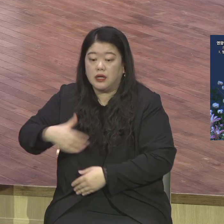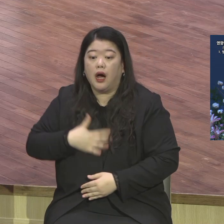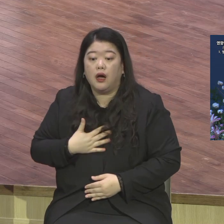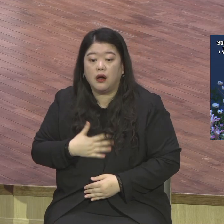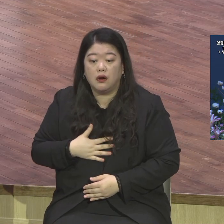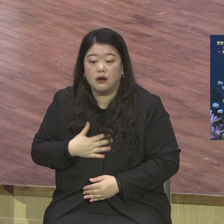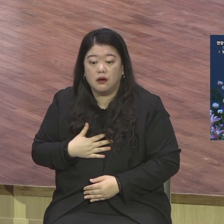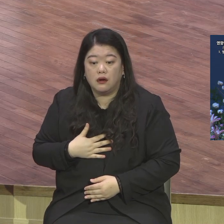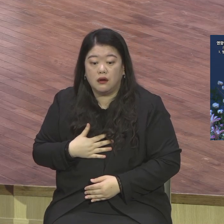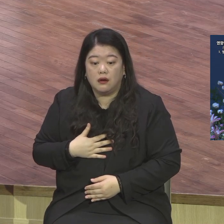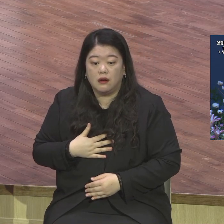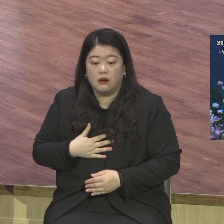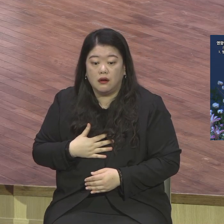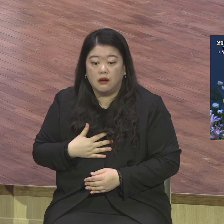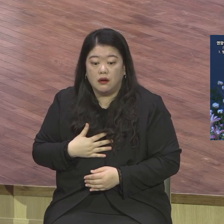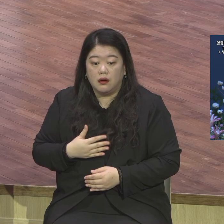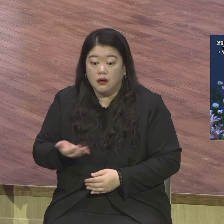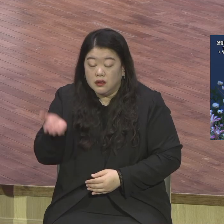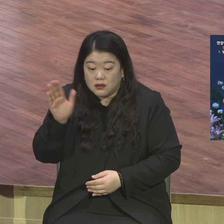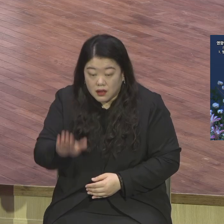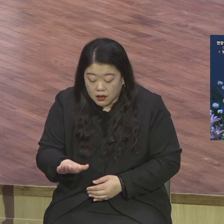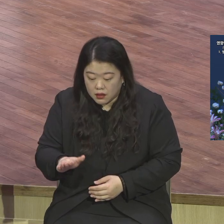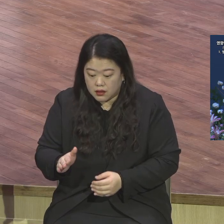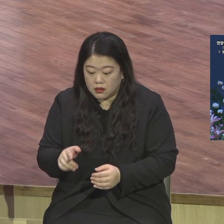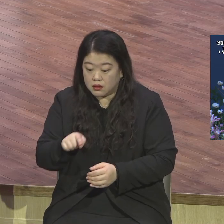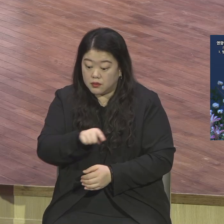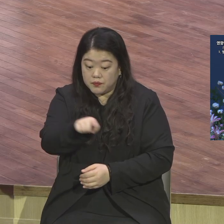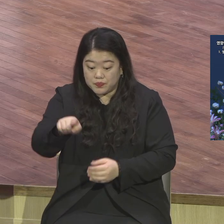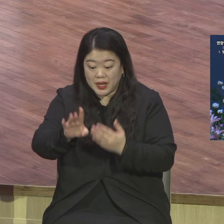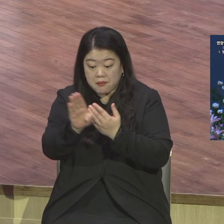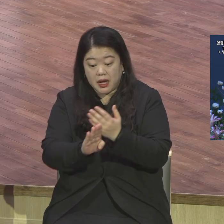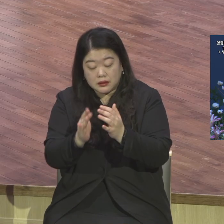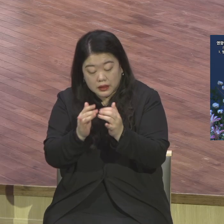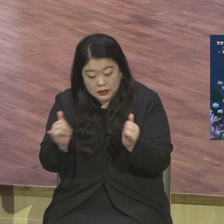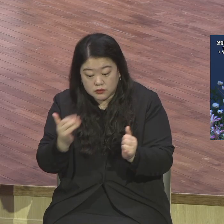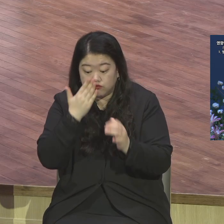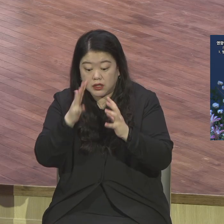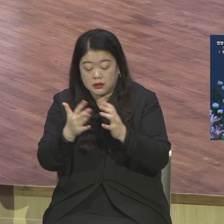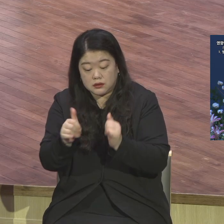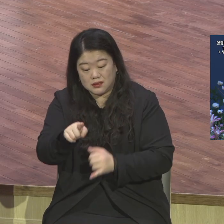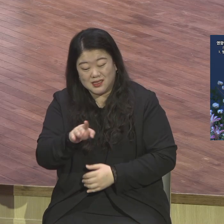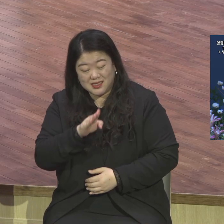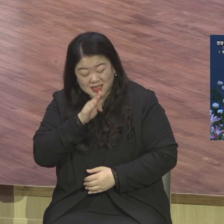고백하는데 이들이 정말 참 믿음으로 이런 고백하고 있느냐?